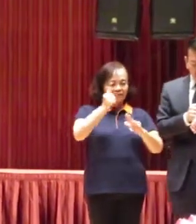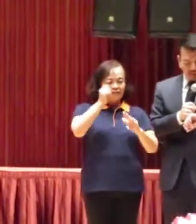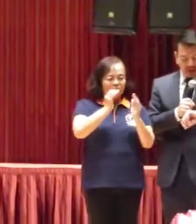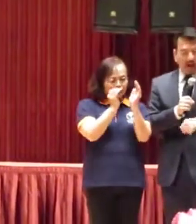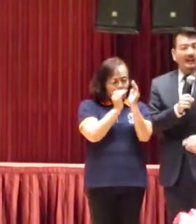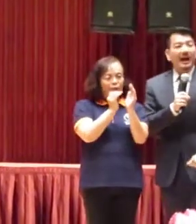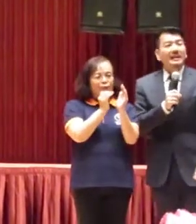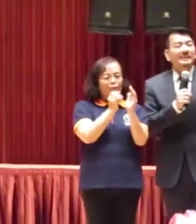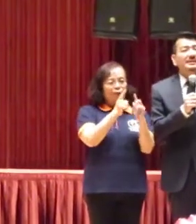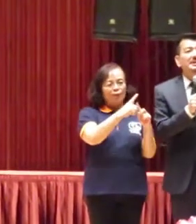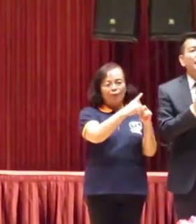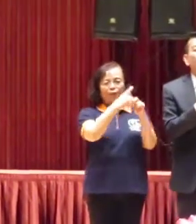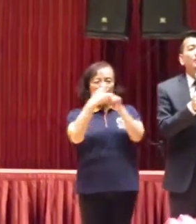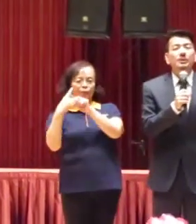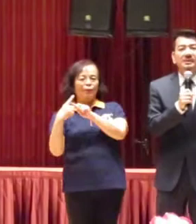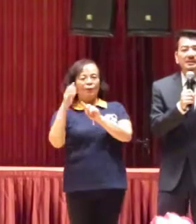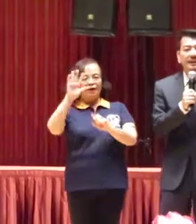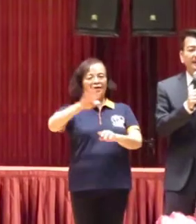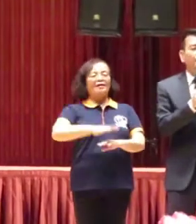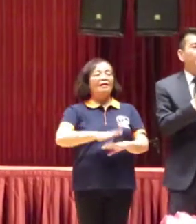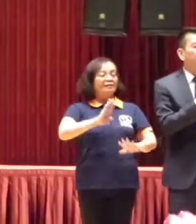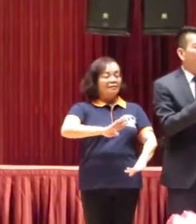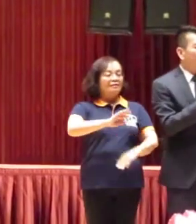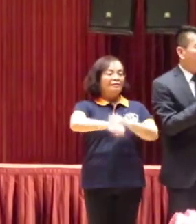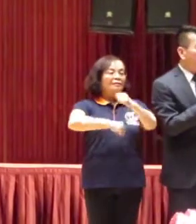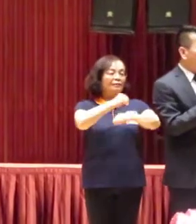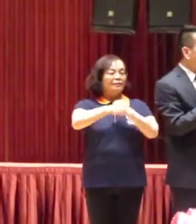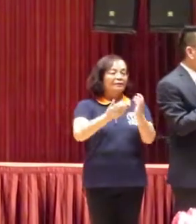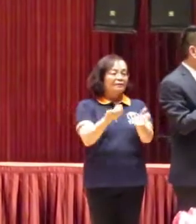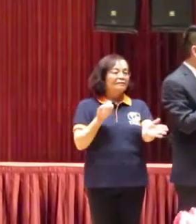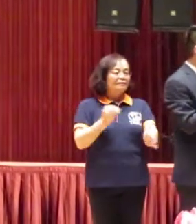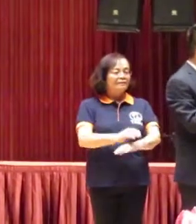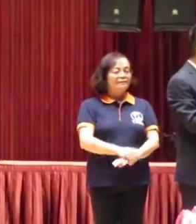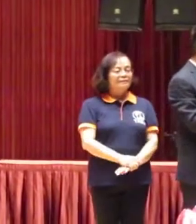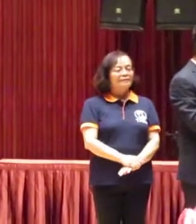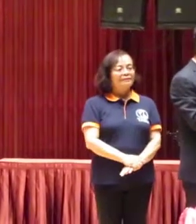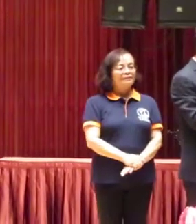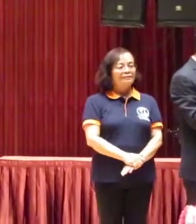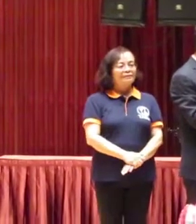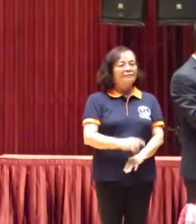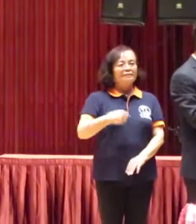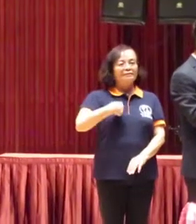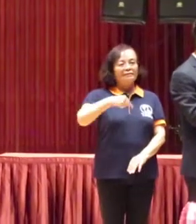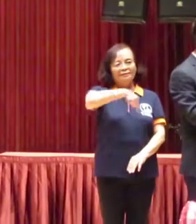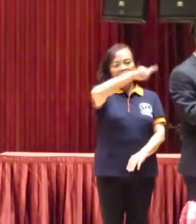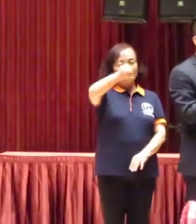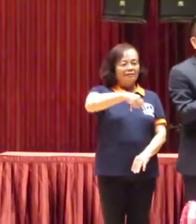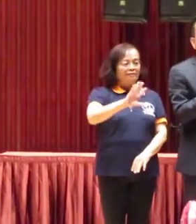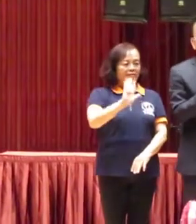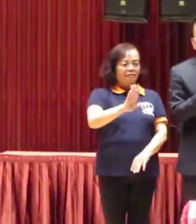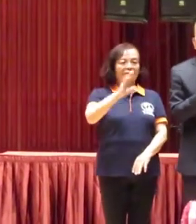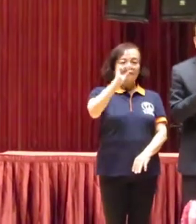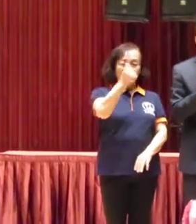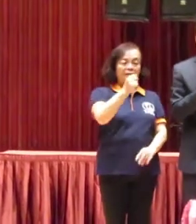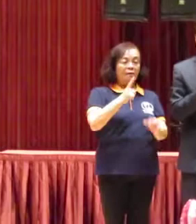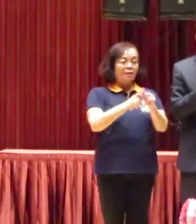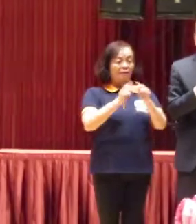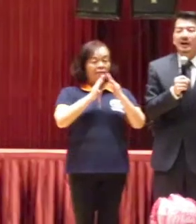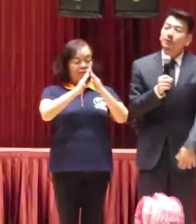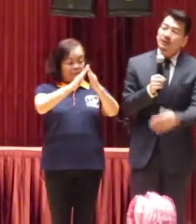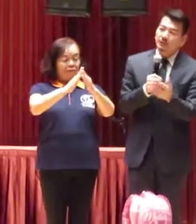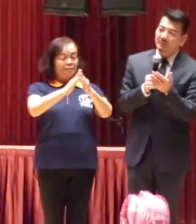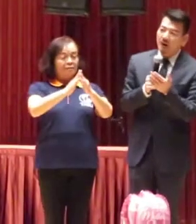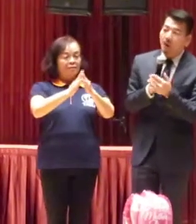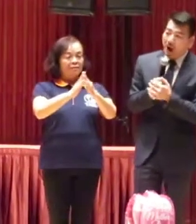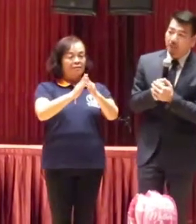到我们的现场。那在今天活动之前呢，最重要就是说我们有一个很特别的原来台中市哈，除了